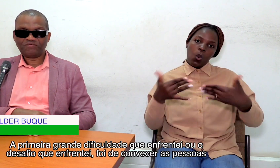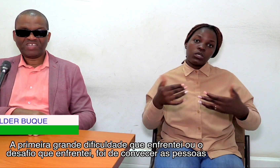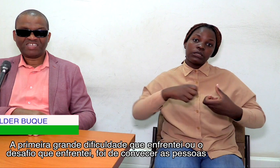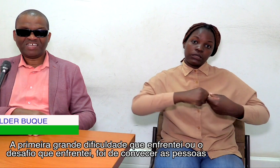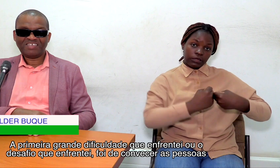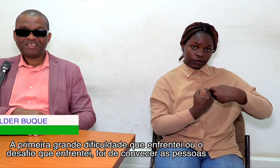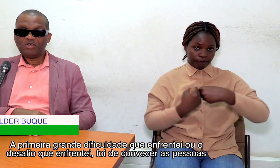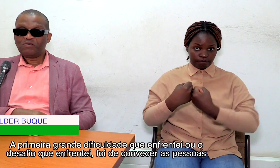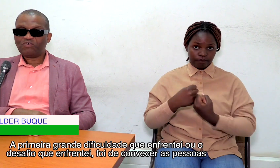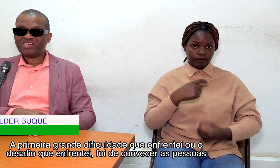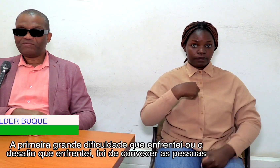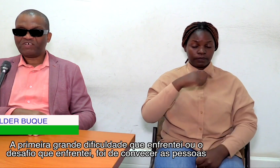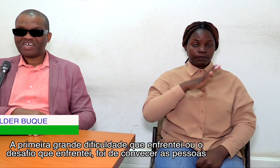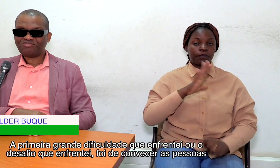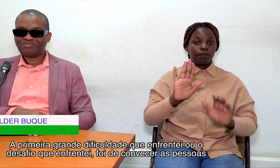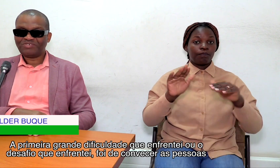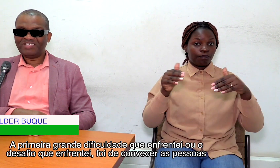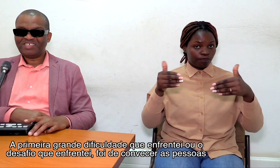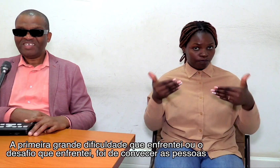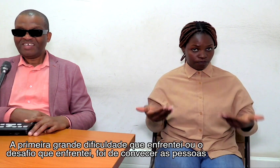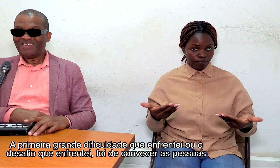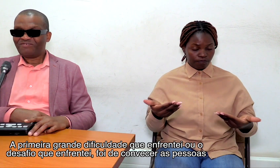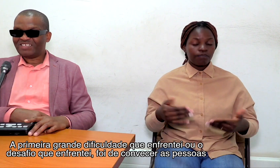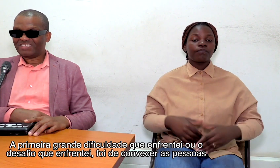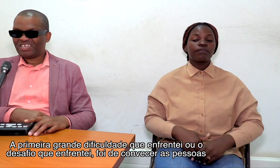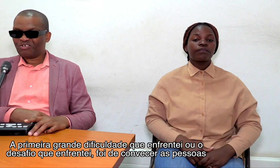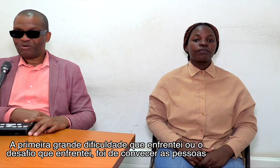que enfrentei, foi de facto de